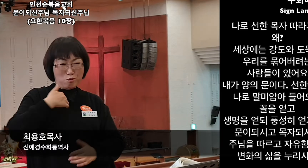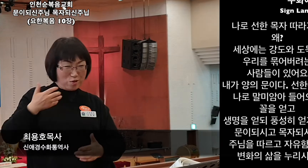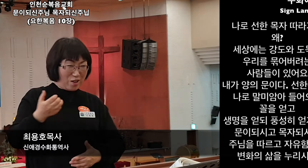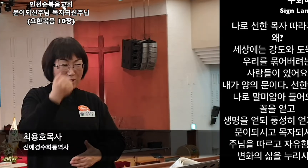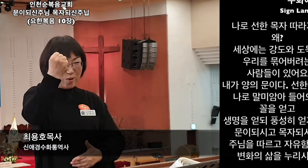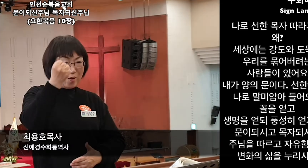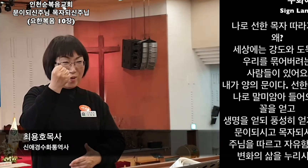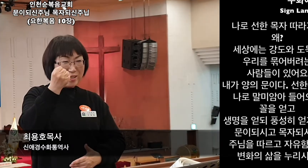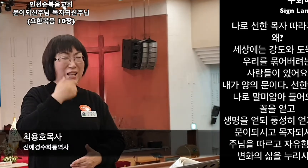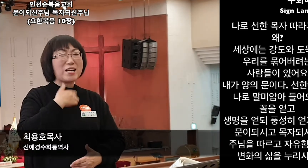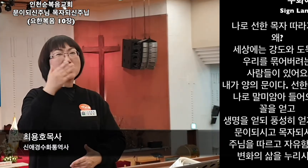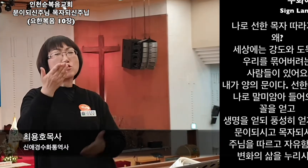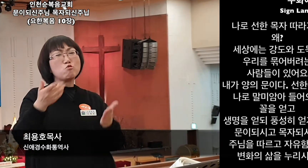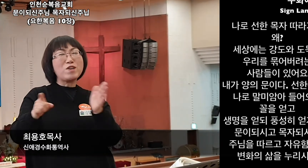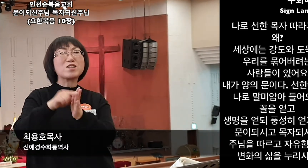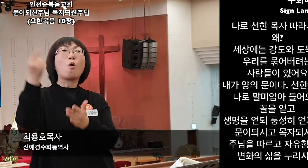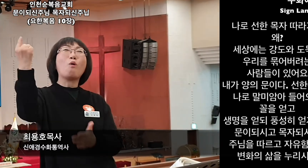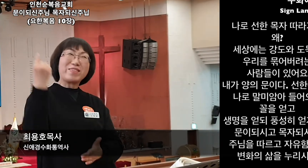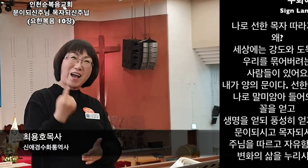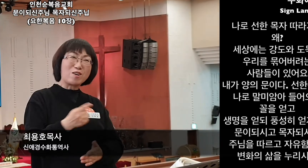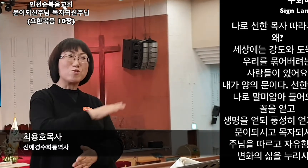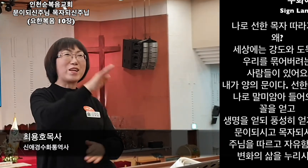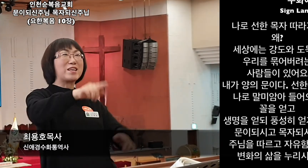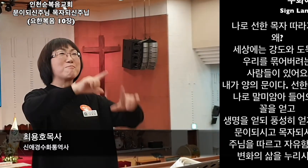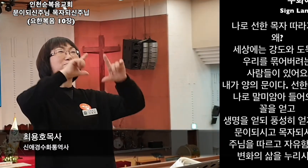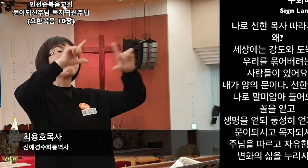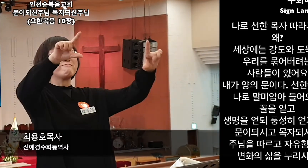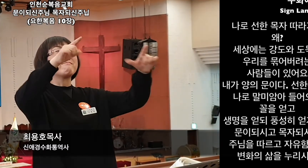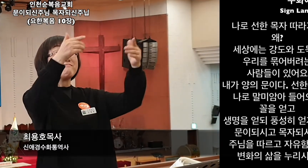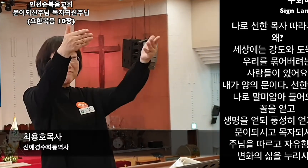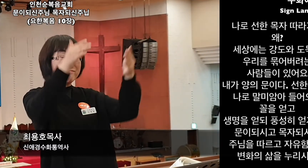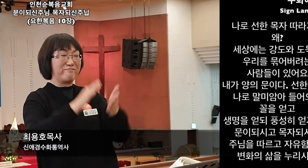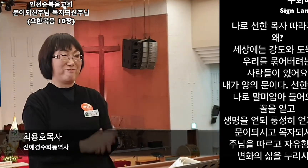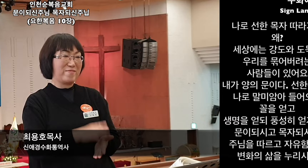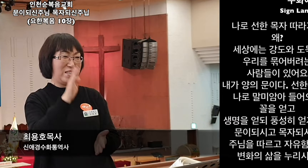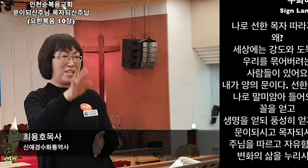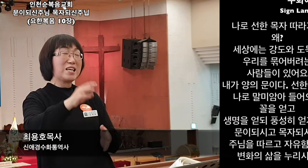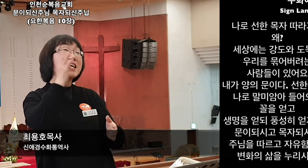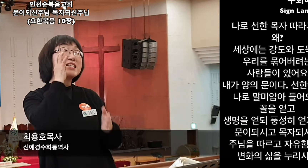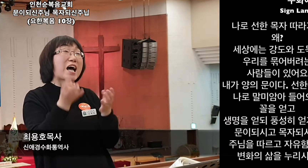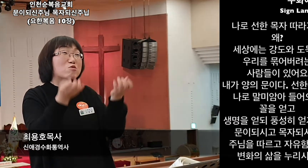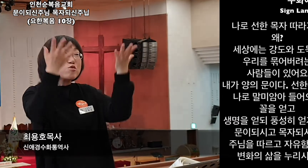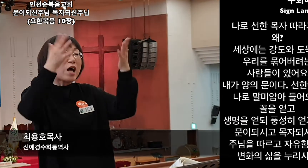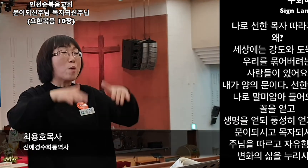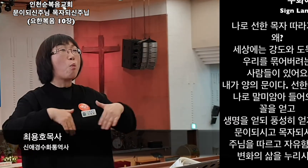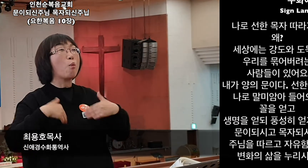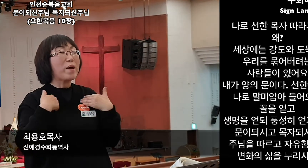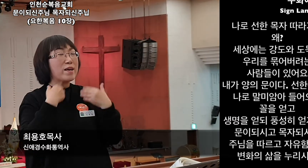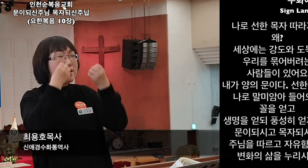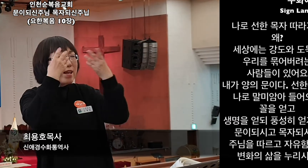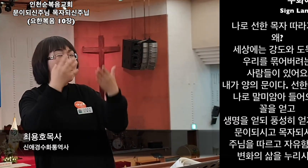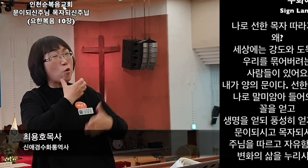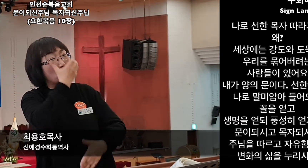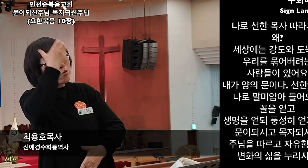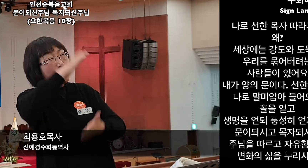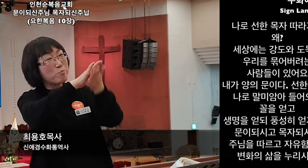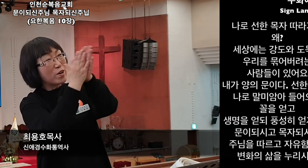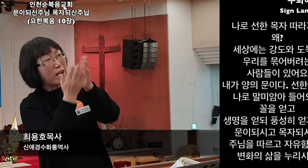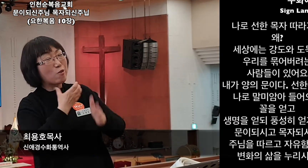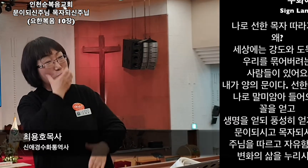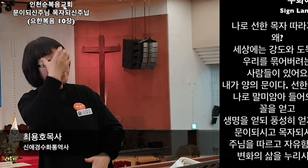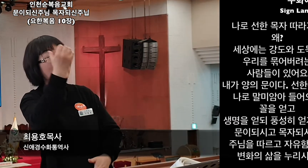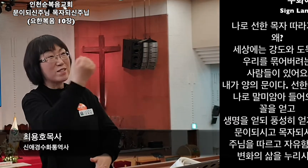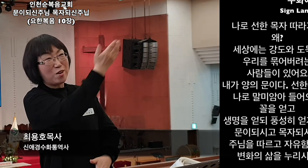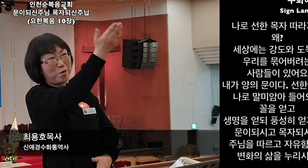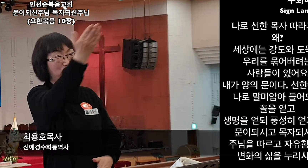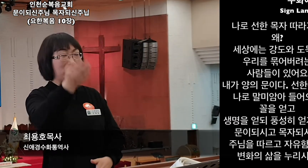풍성히 얻는다. 난 그것을 위해서 왔다고 우리에게 말씀하시니, 이 사순절 이 봄에 새로움을 꿈꾸고 변화를 꿈꾸시는